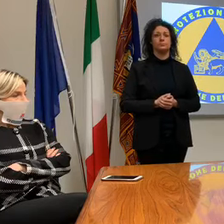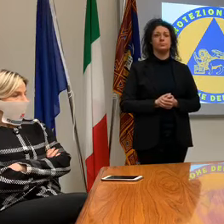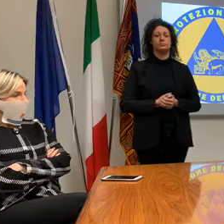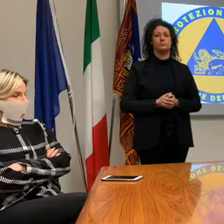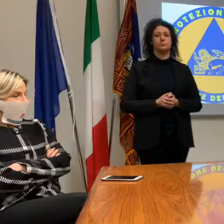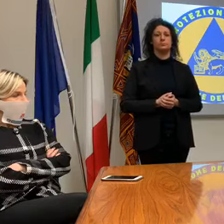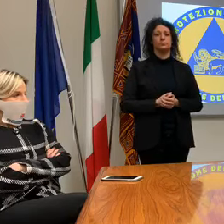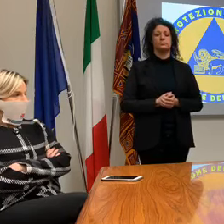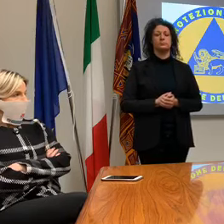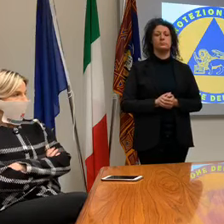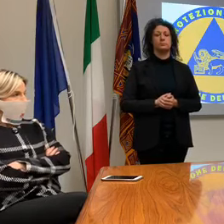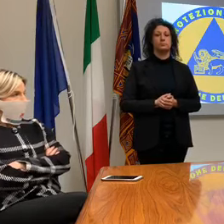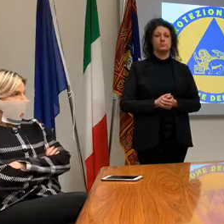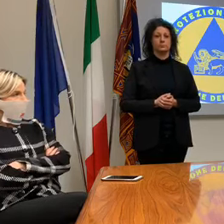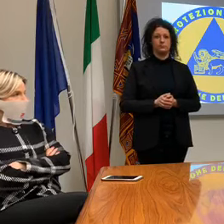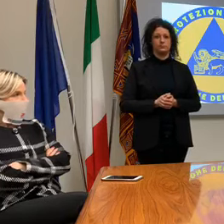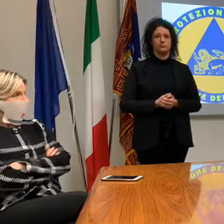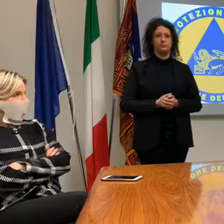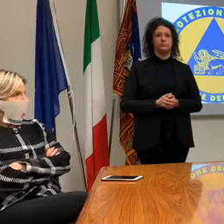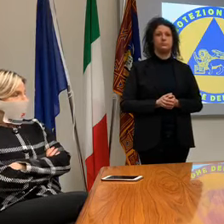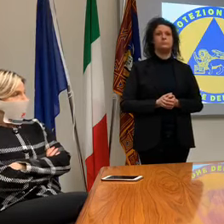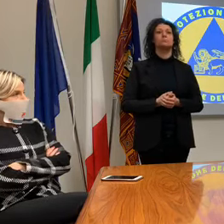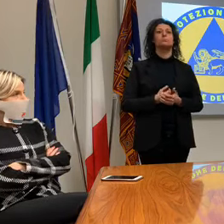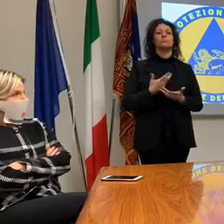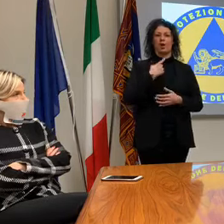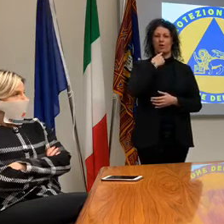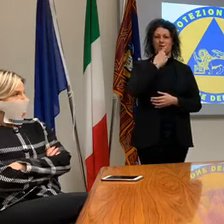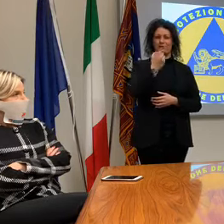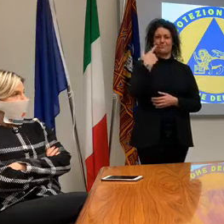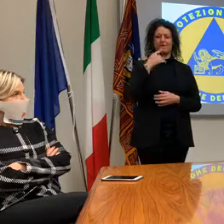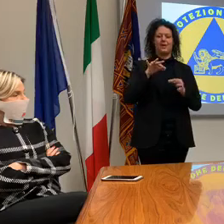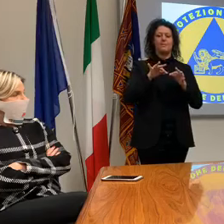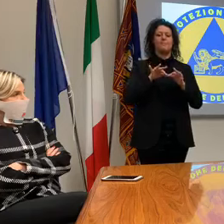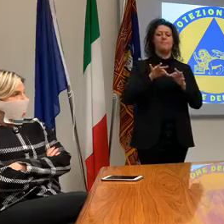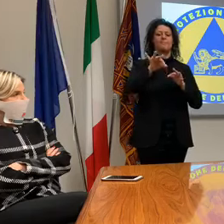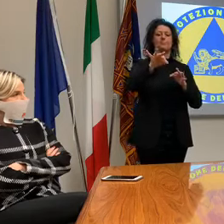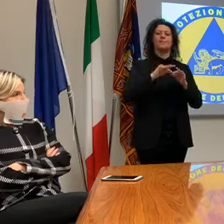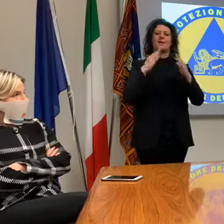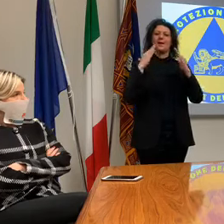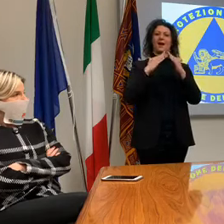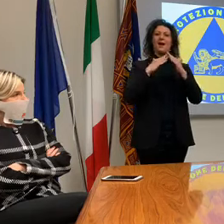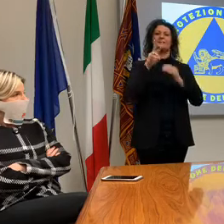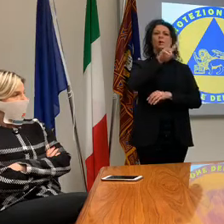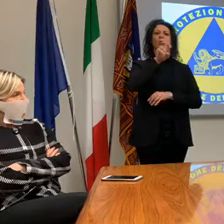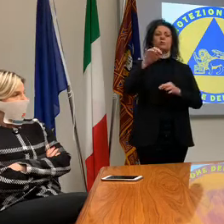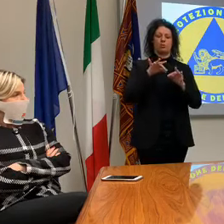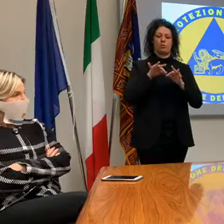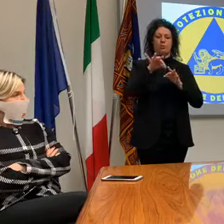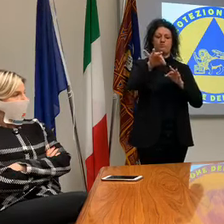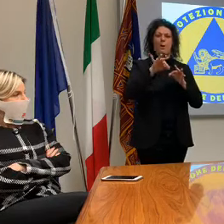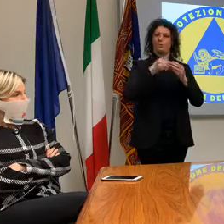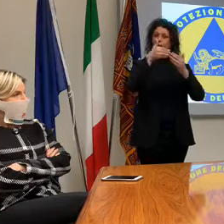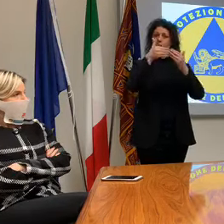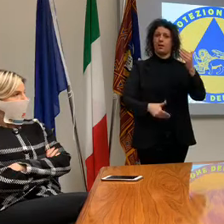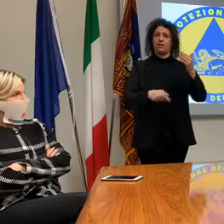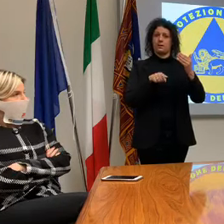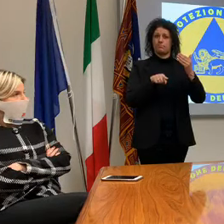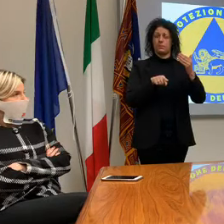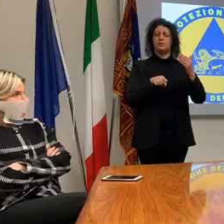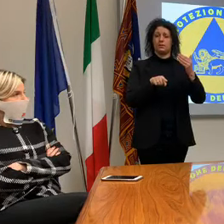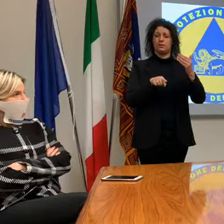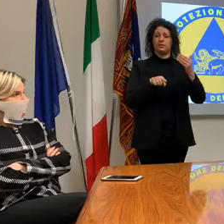la stiamo valutando. Io ho messo il limite ai 200 metri e ci stai, lo confermo, da casa, no? Però sto anche valutando, ci sono